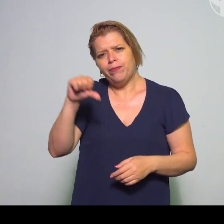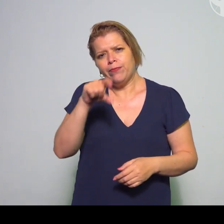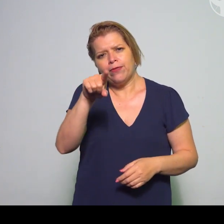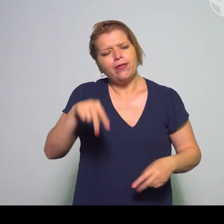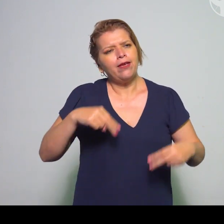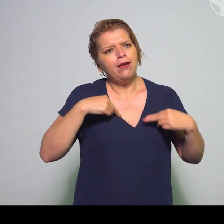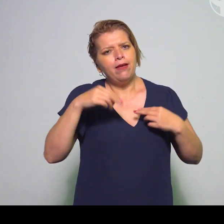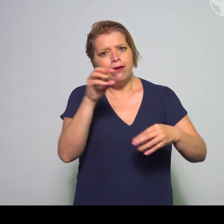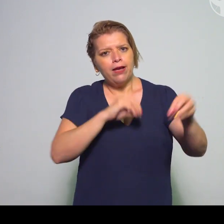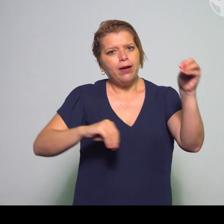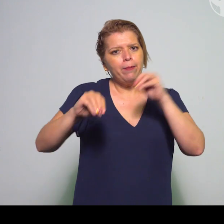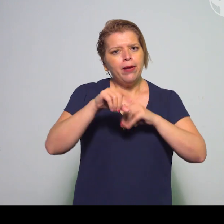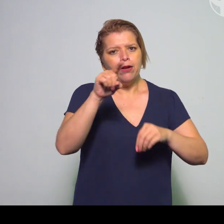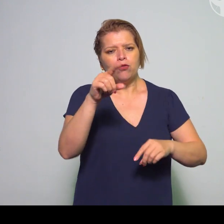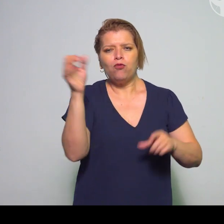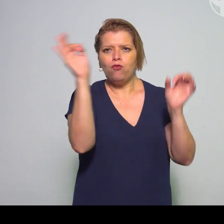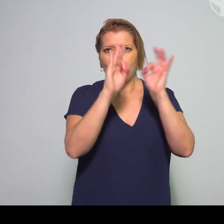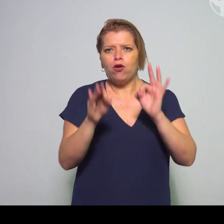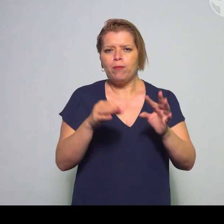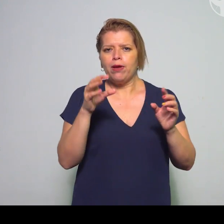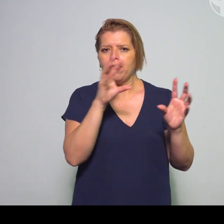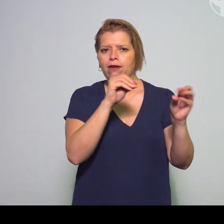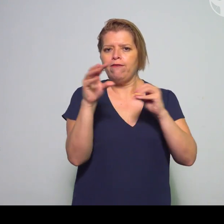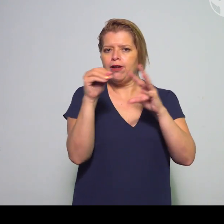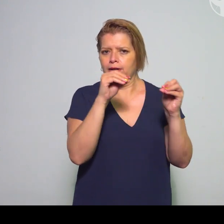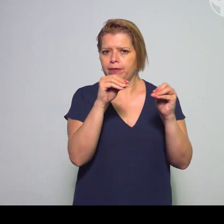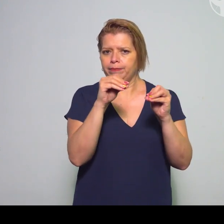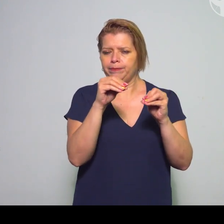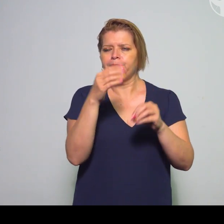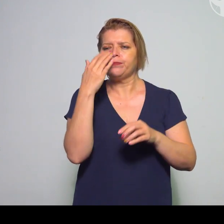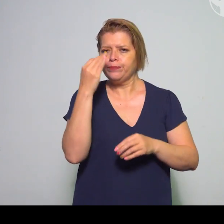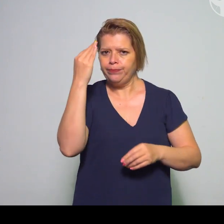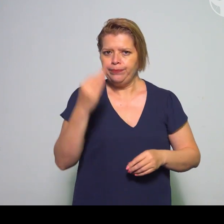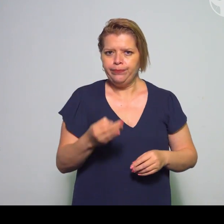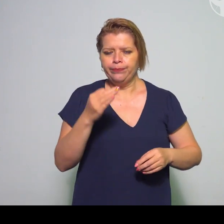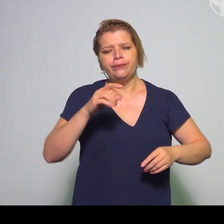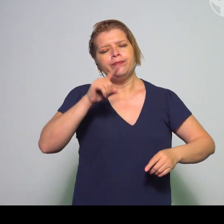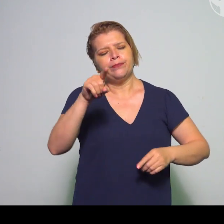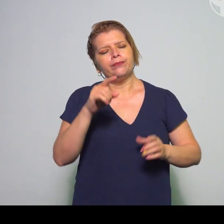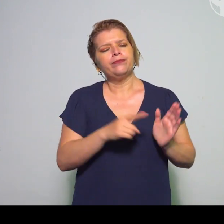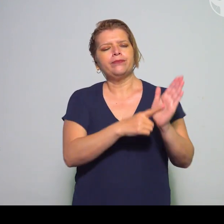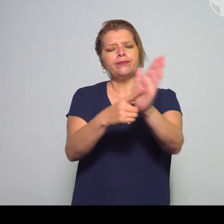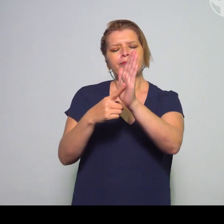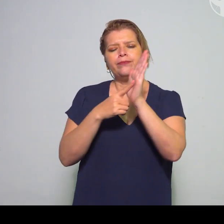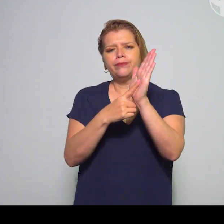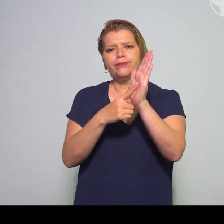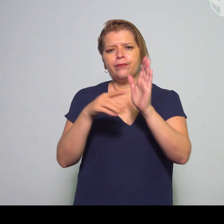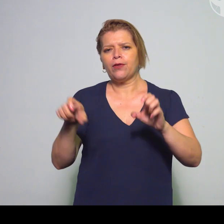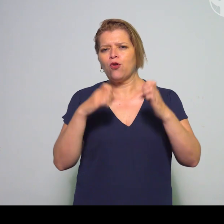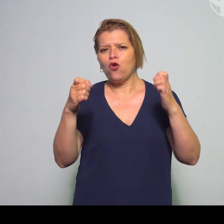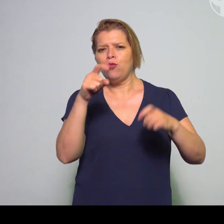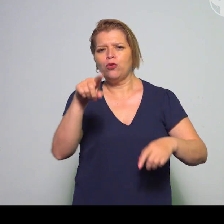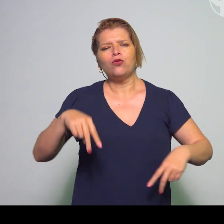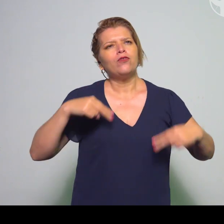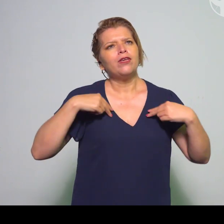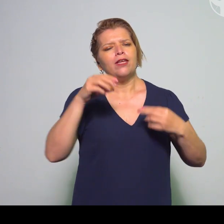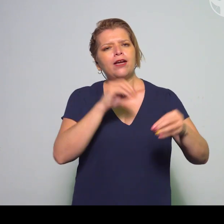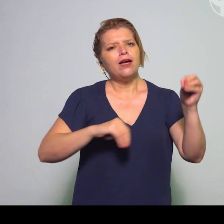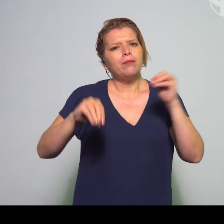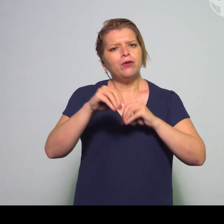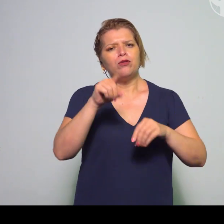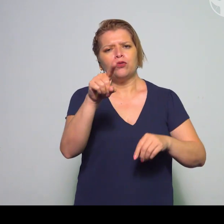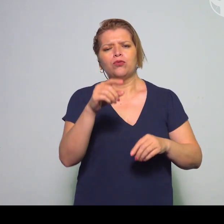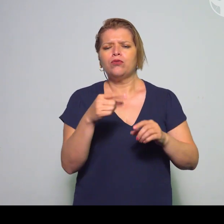etiquetas. Él es el que te va a cambiar tu forma de hablar. Y seguro que vas a dar testimonio de cómo tu vida cambió a partir de